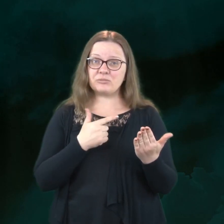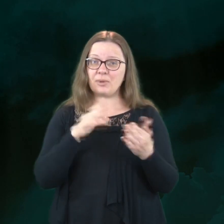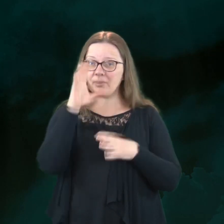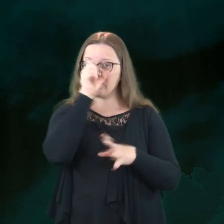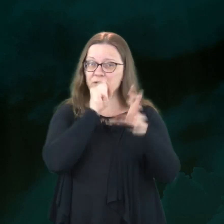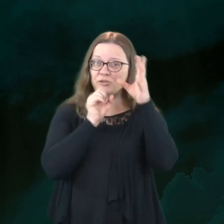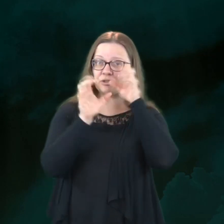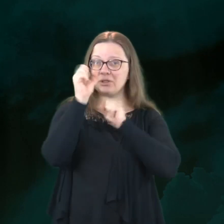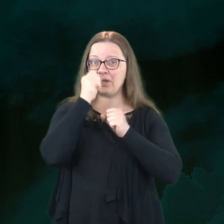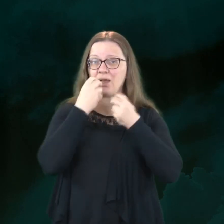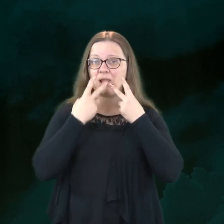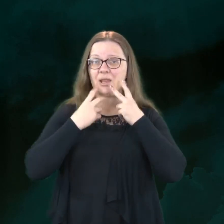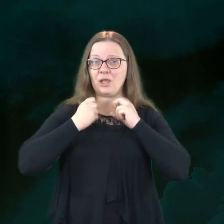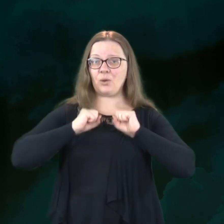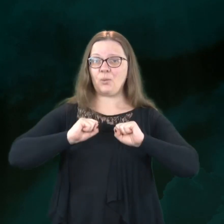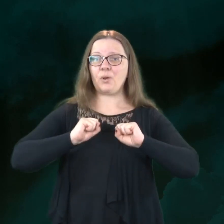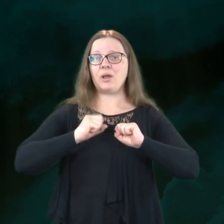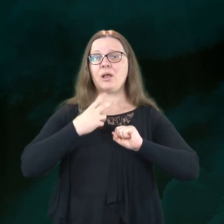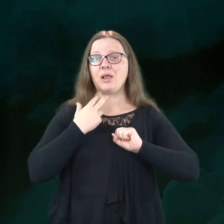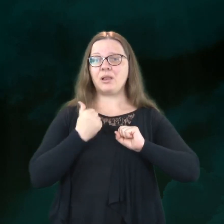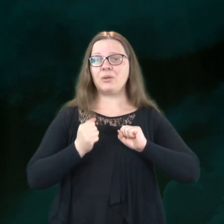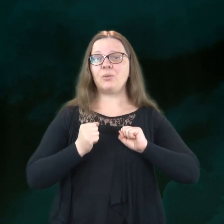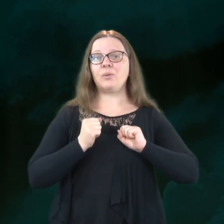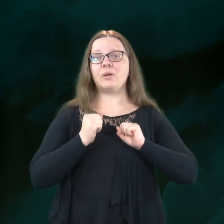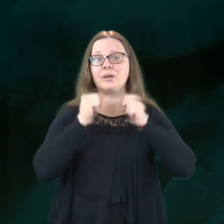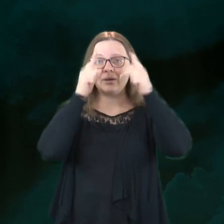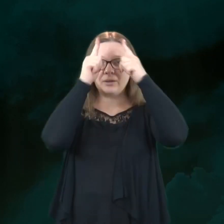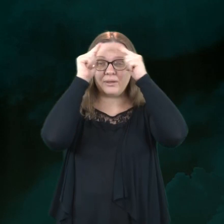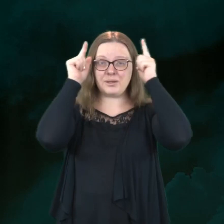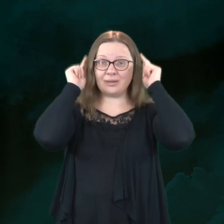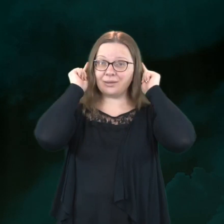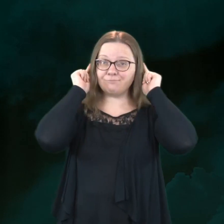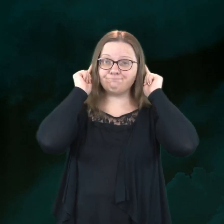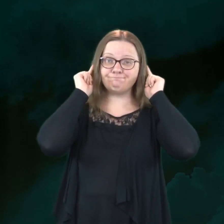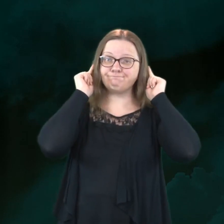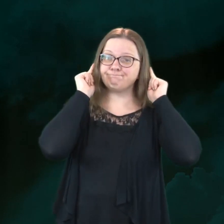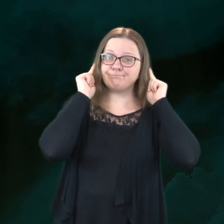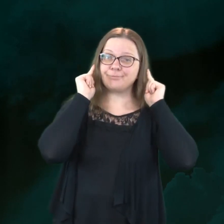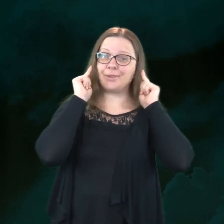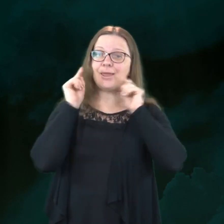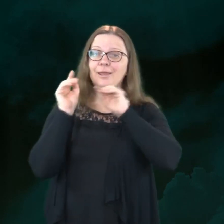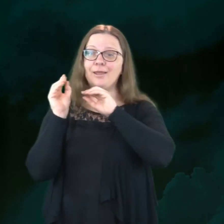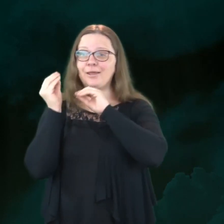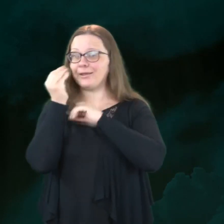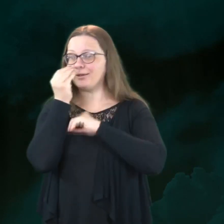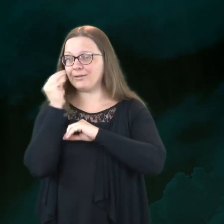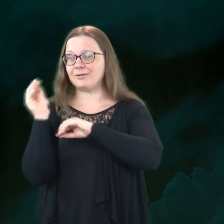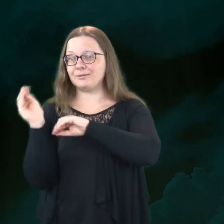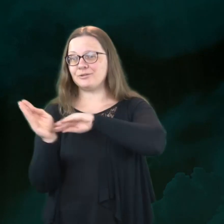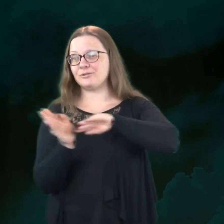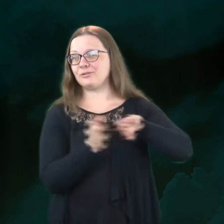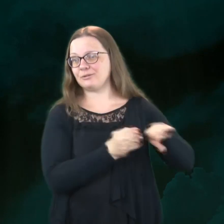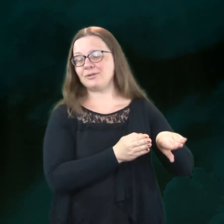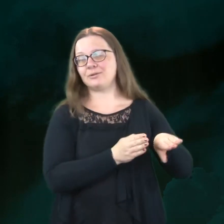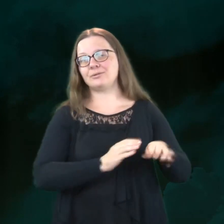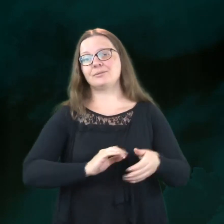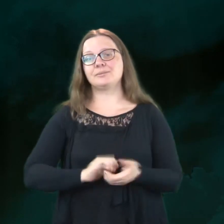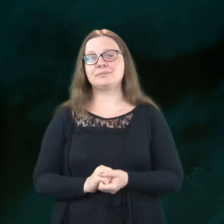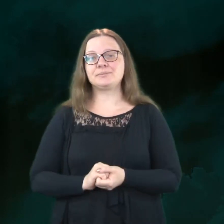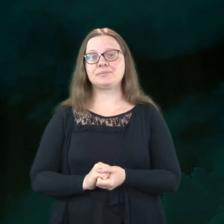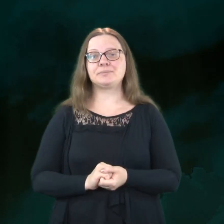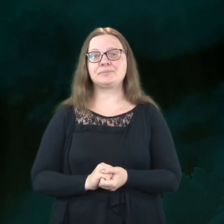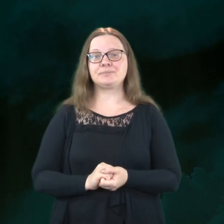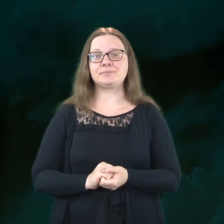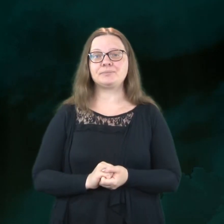bárbaros. Então, ninguém quer ficar marginalizado. Então, todos procuravam aprender a língua grega. Então, dessa forma, houve